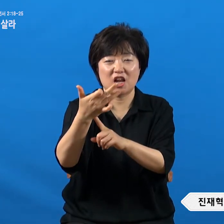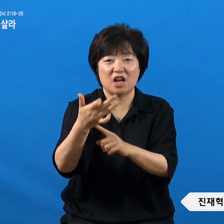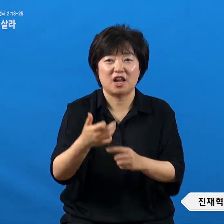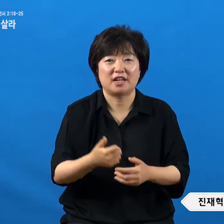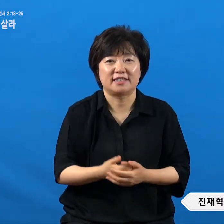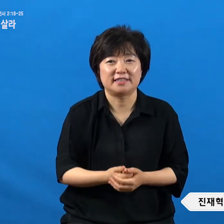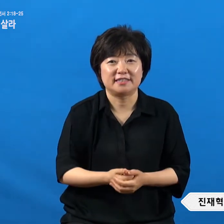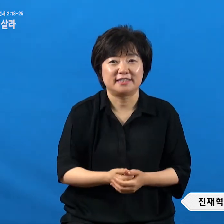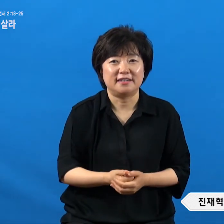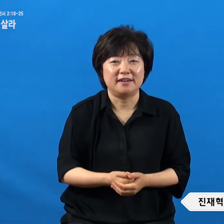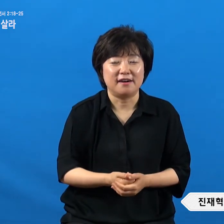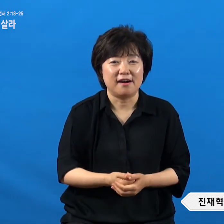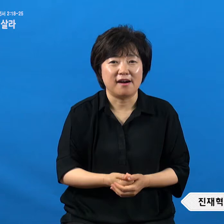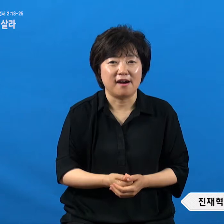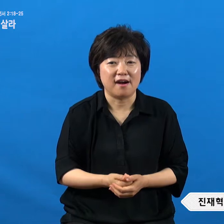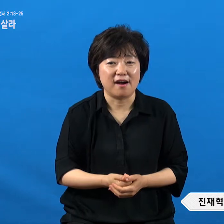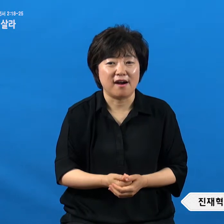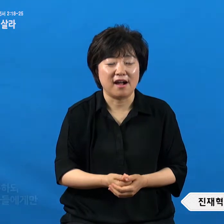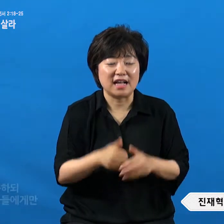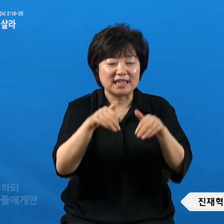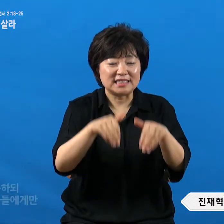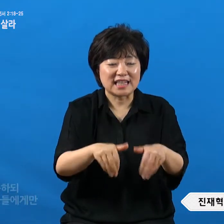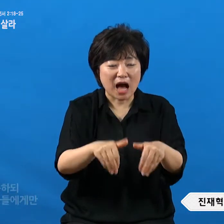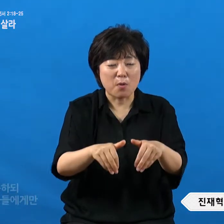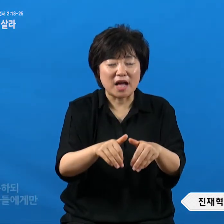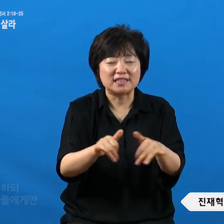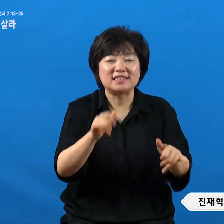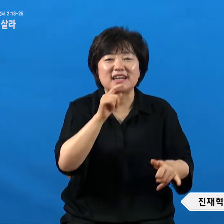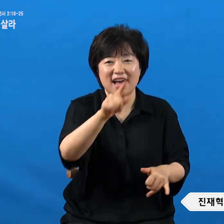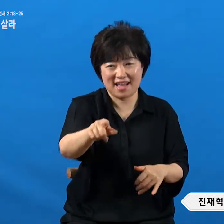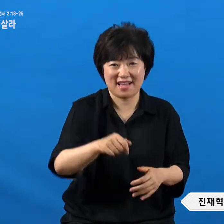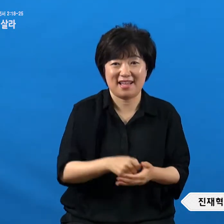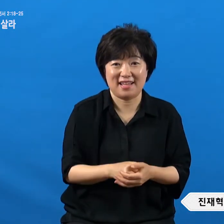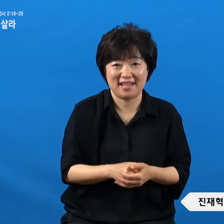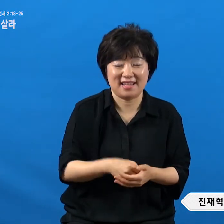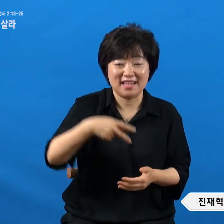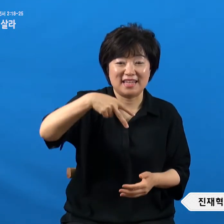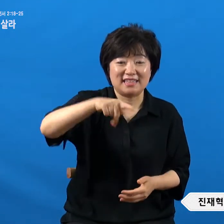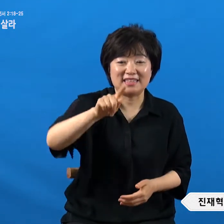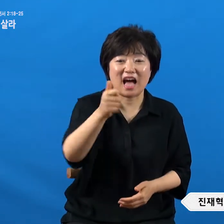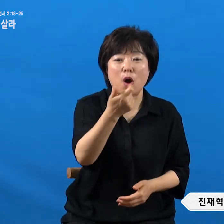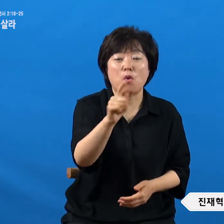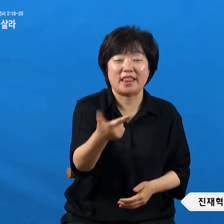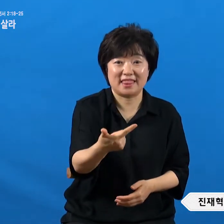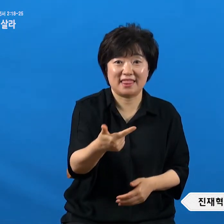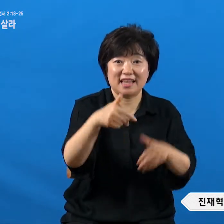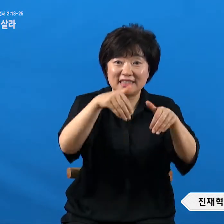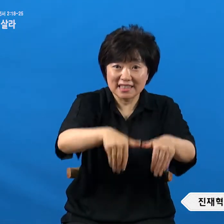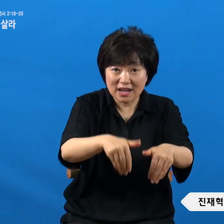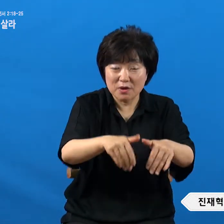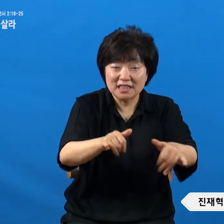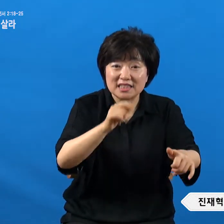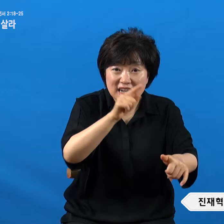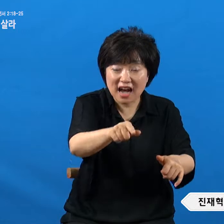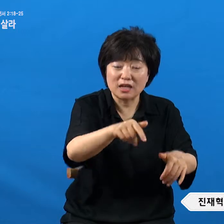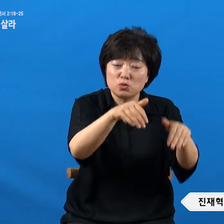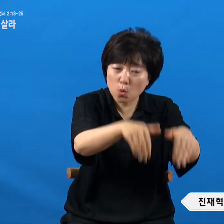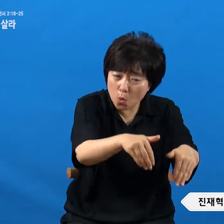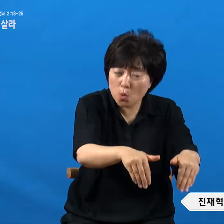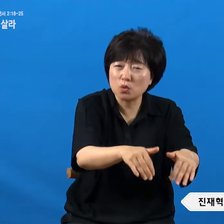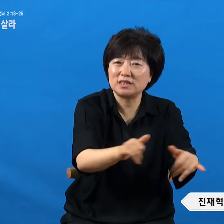이렇게 말씀이 시작됩니다. 사환들아, 사환들아, 누구를